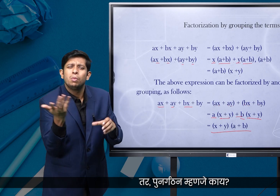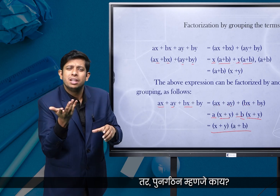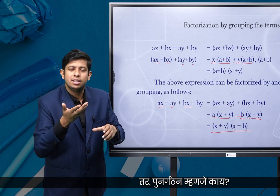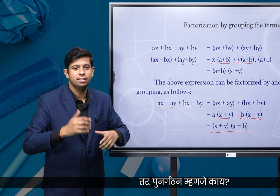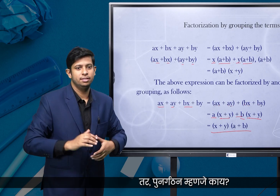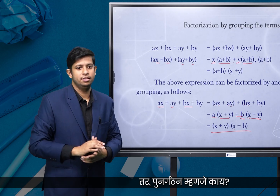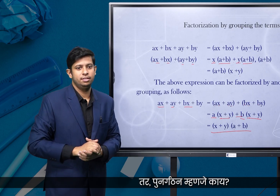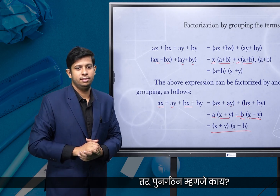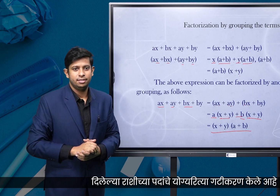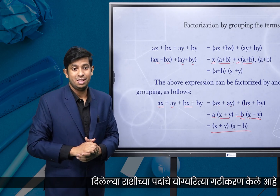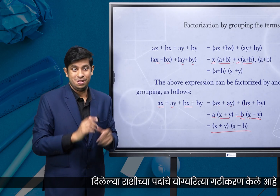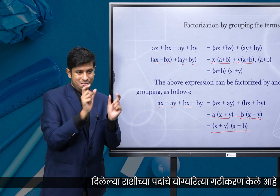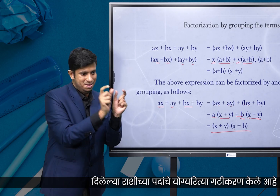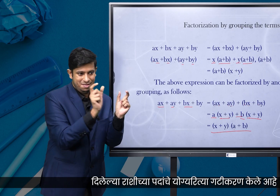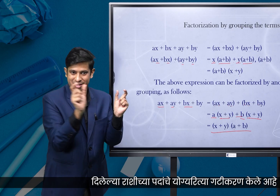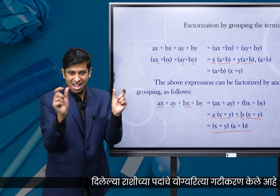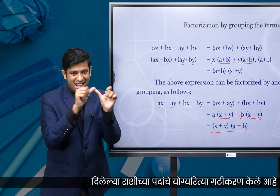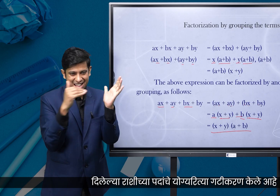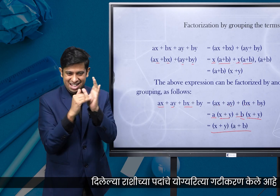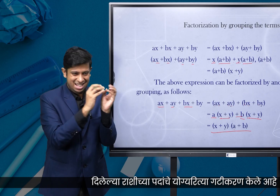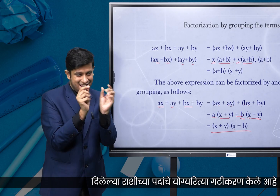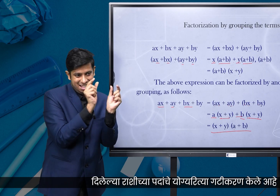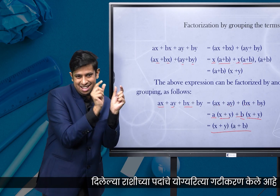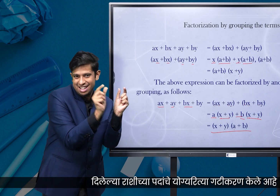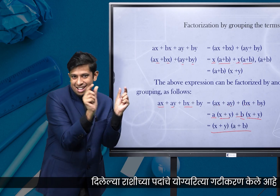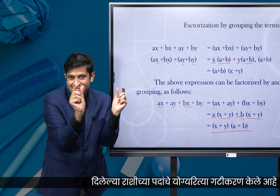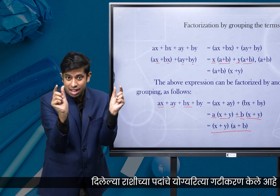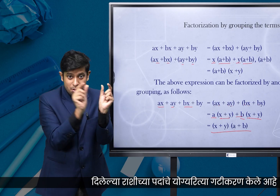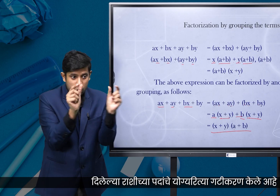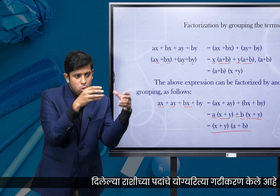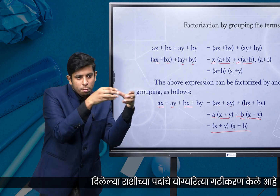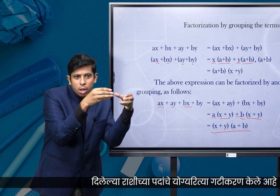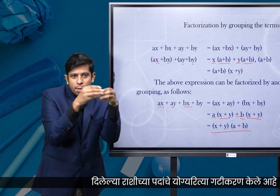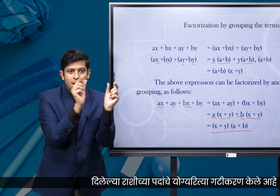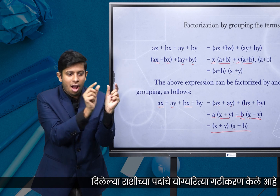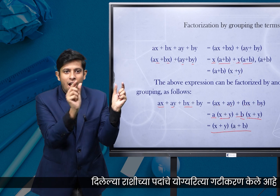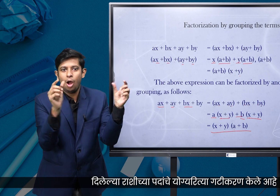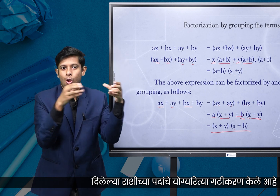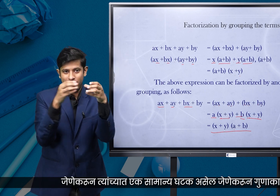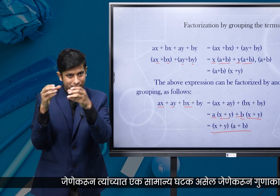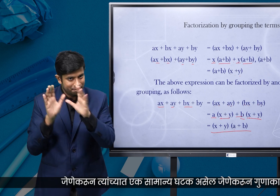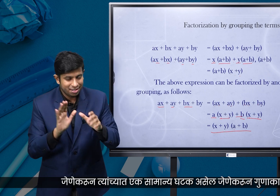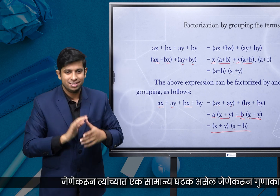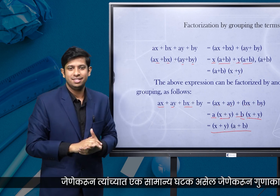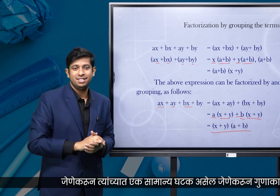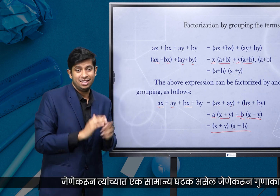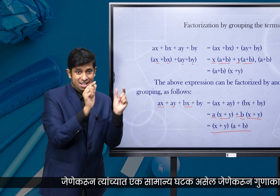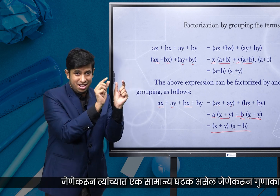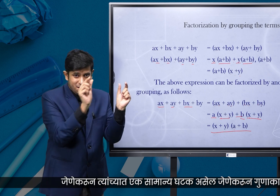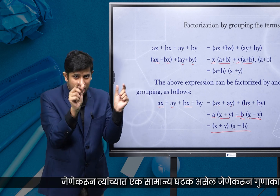काय? दिलेल्या राशीच्या पदांचे योग्यरित्या गटीकरण केले आहे जेणेकरून